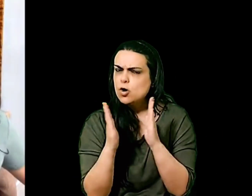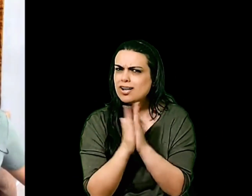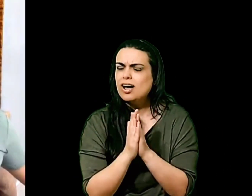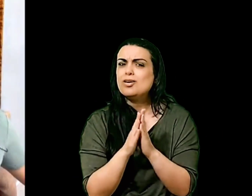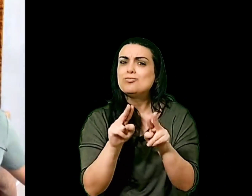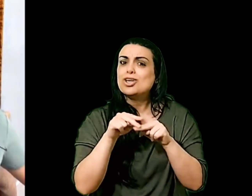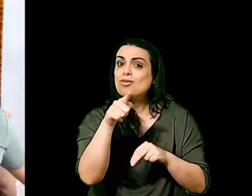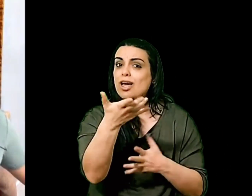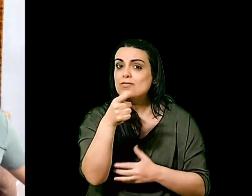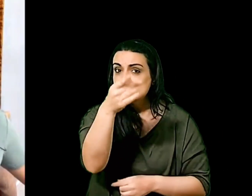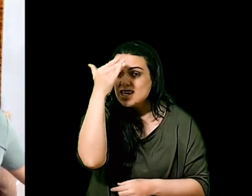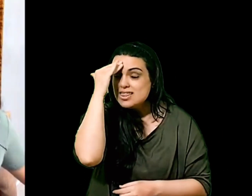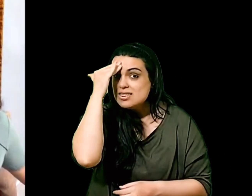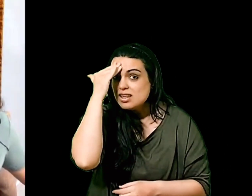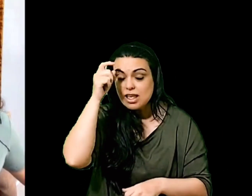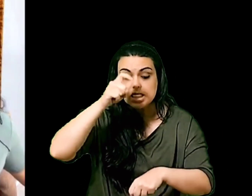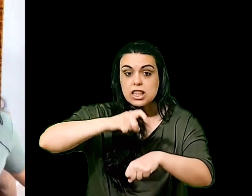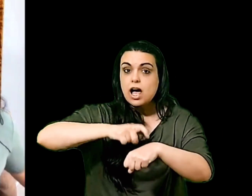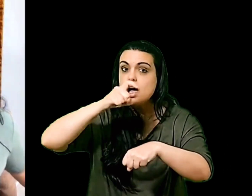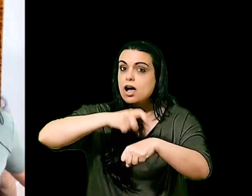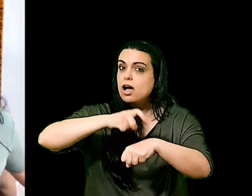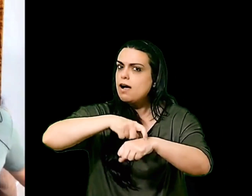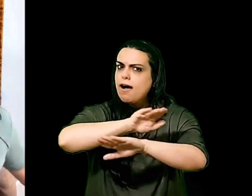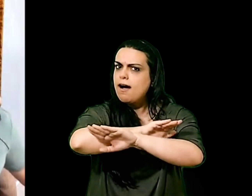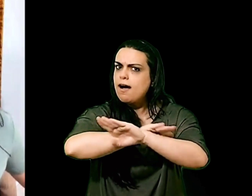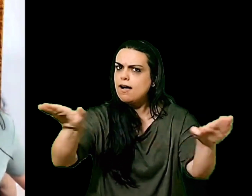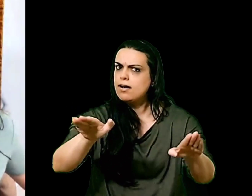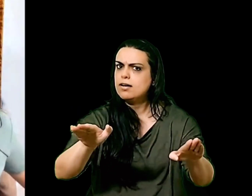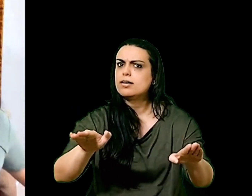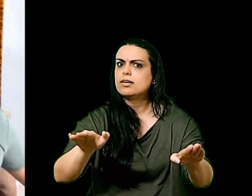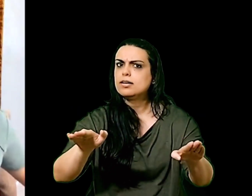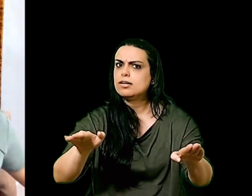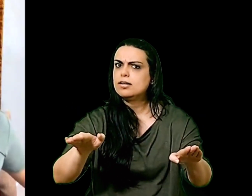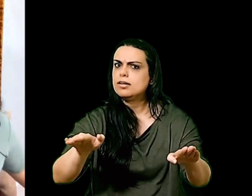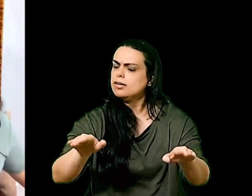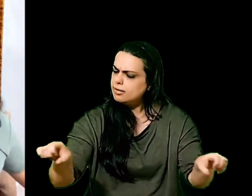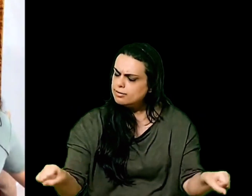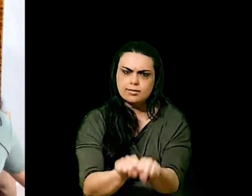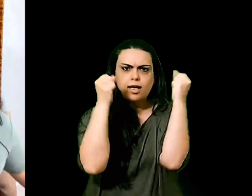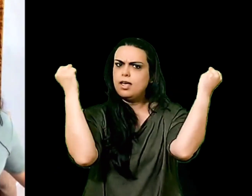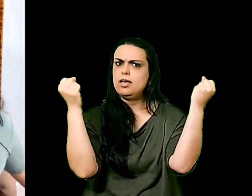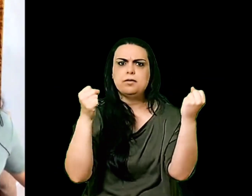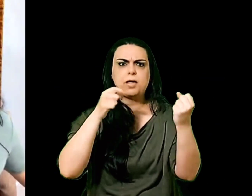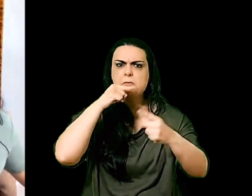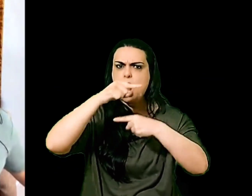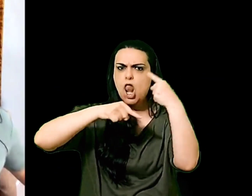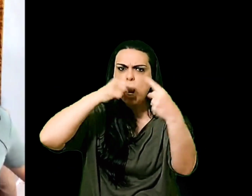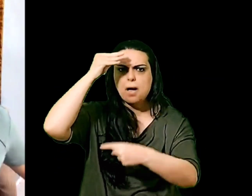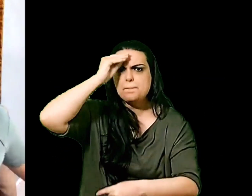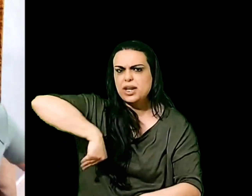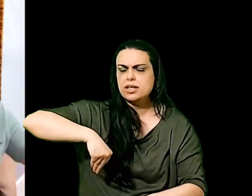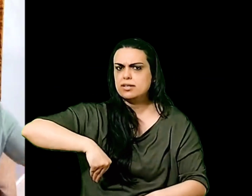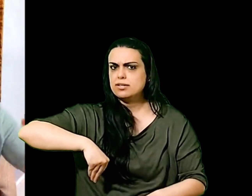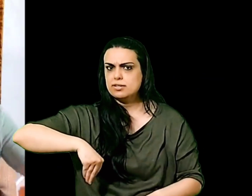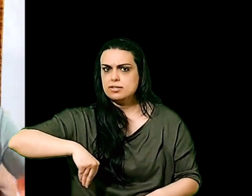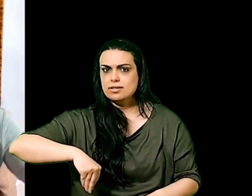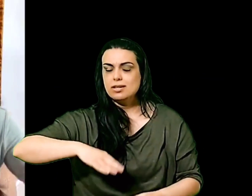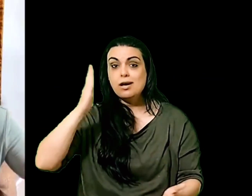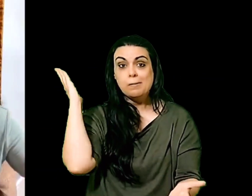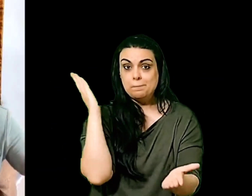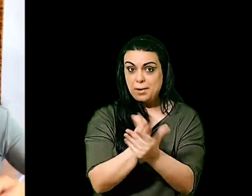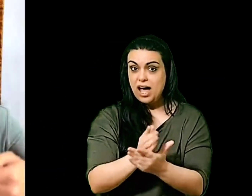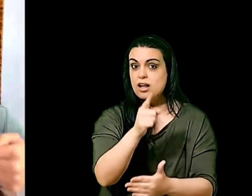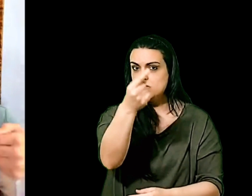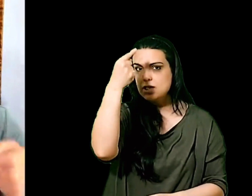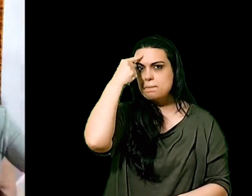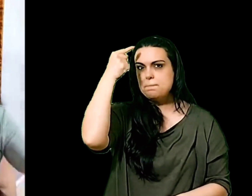de Deus eu quero que você entenda isso. Que está na hora de você romper com isso. Está na hora